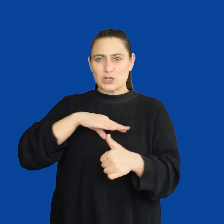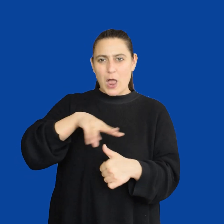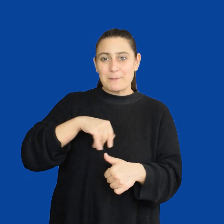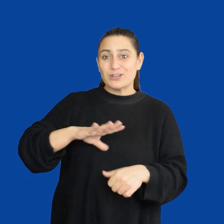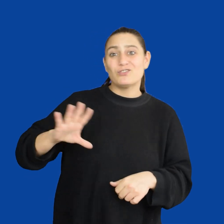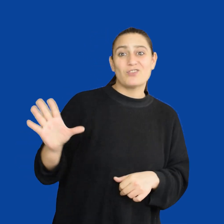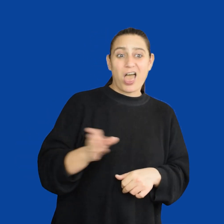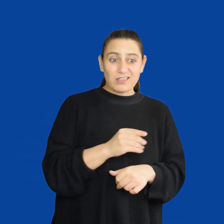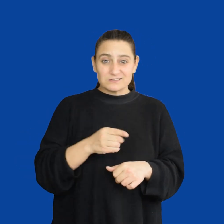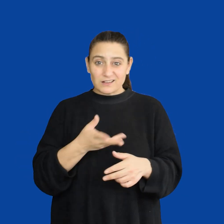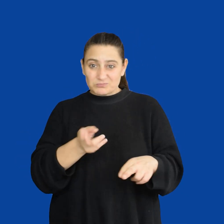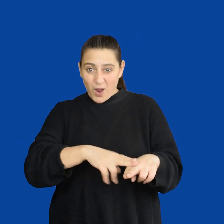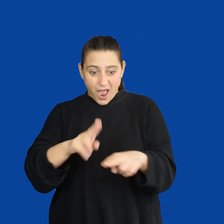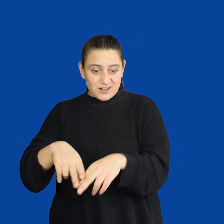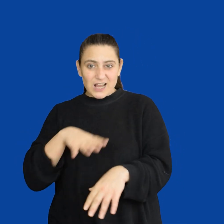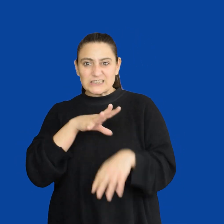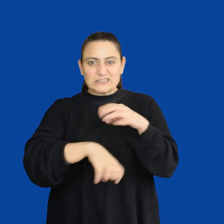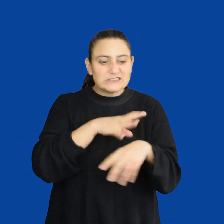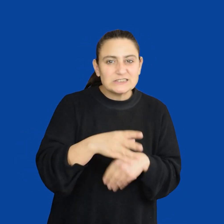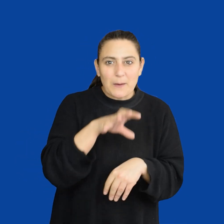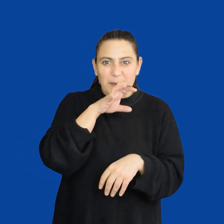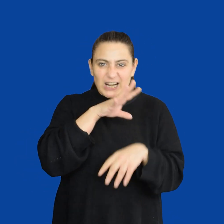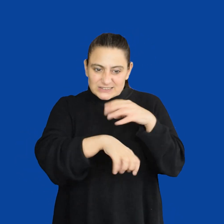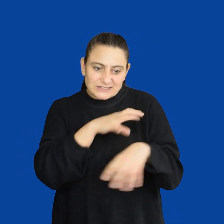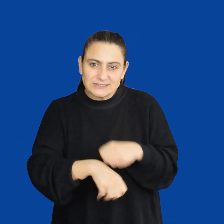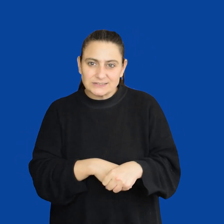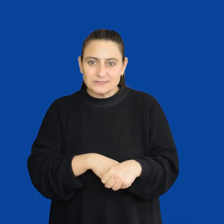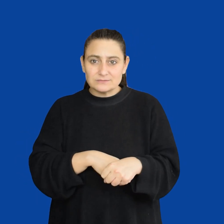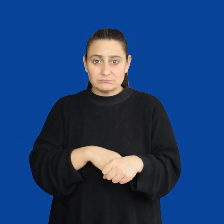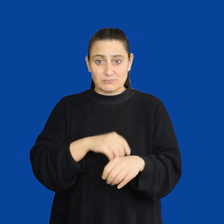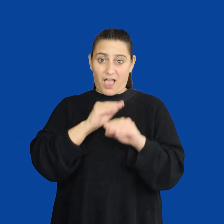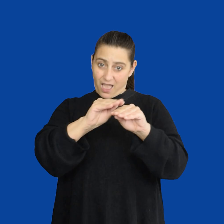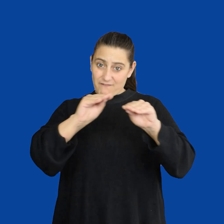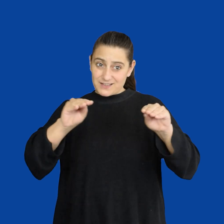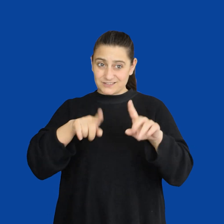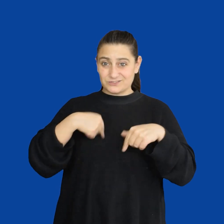armenios, todos ellos no eran más que comida para los perros. Corre el